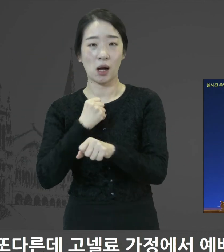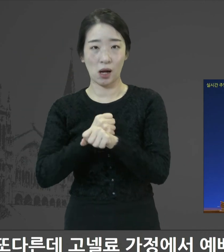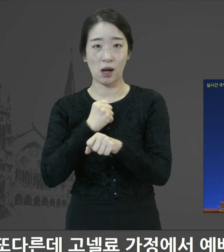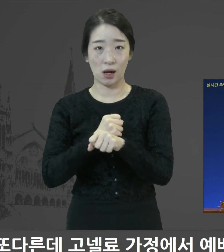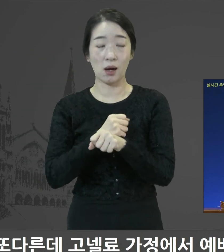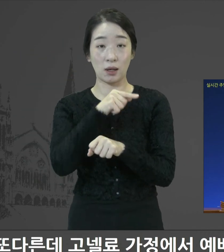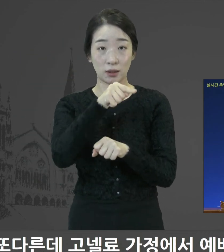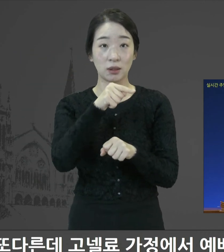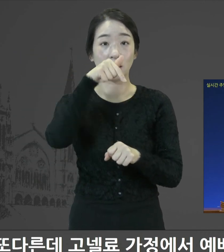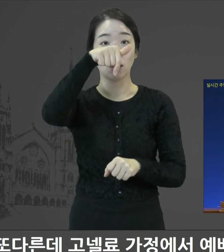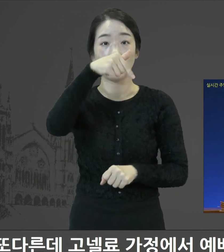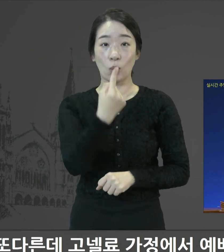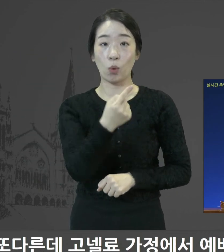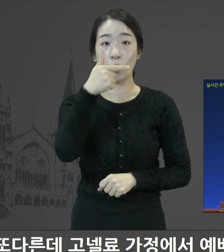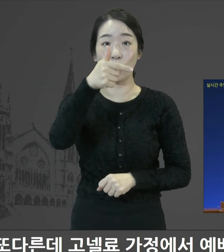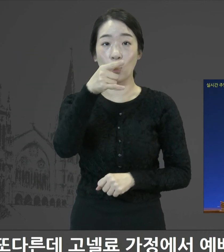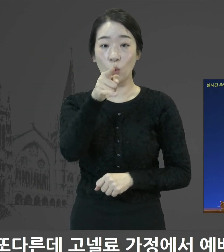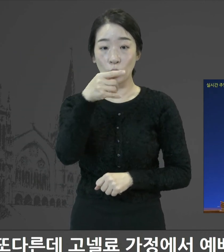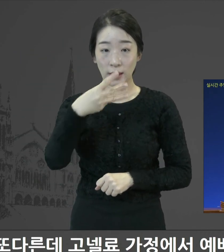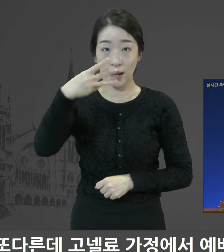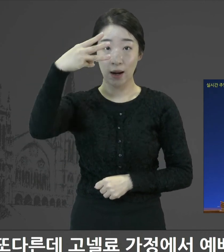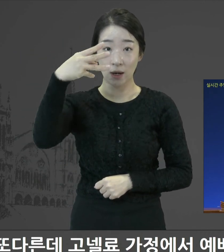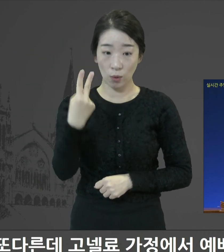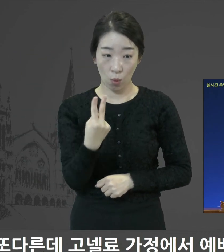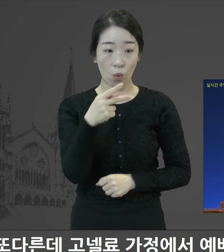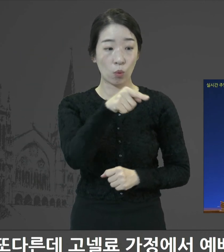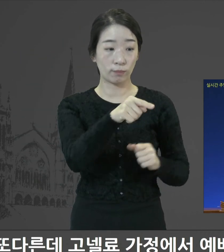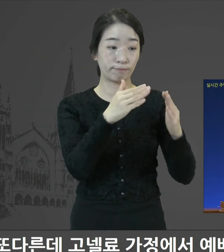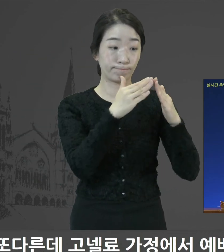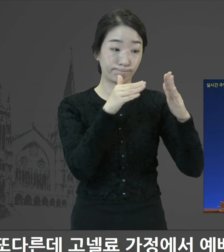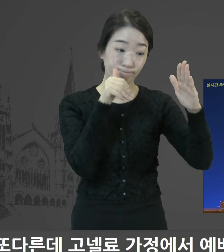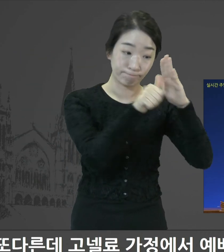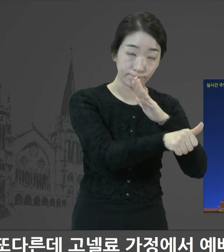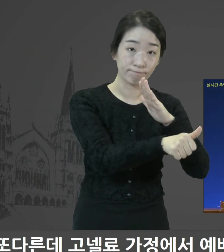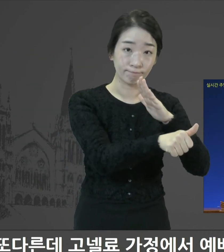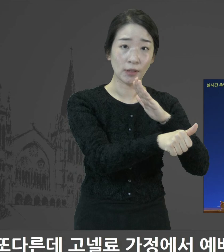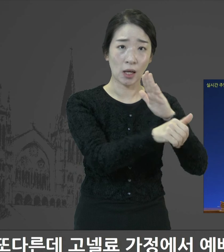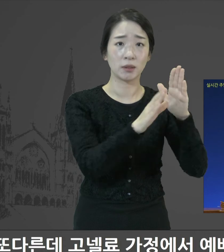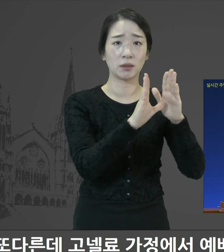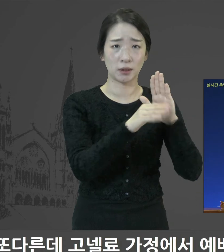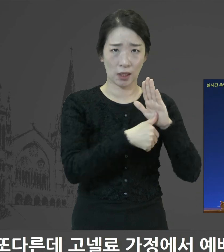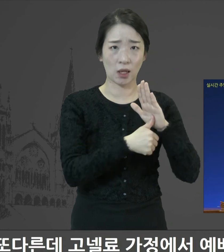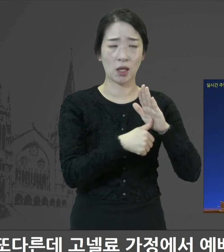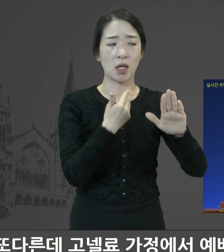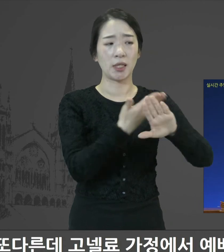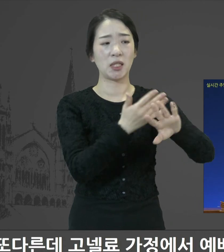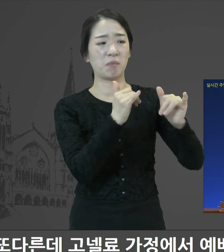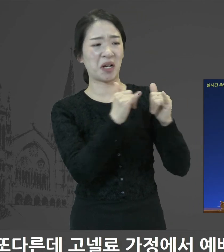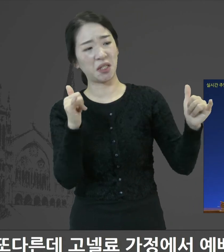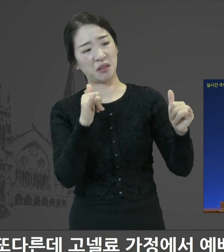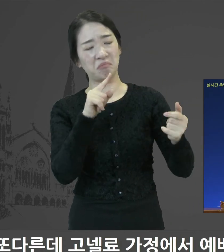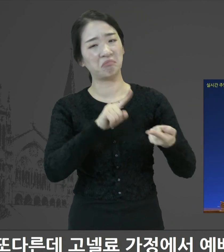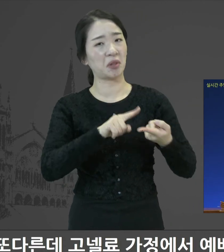순간부터 베드로가 은혜를 받았어요. 고넬료의 전 가정 이방인들이 모여서 뭐 하나님의 이